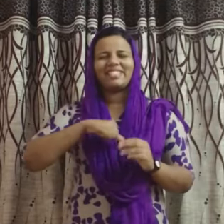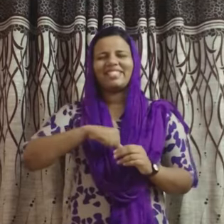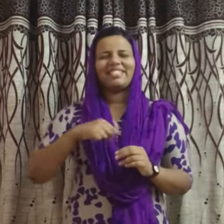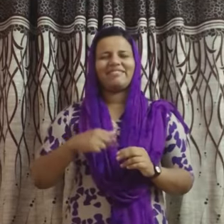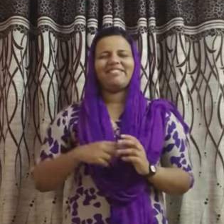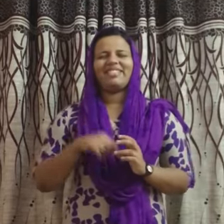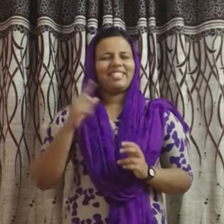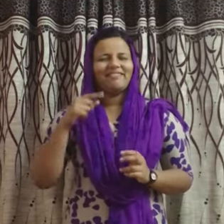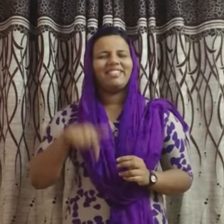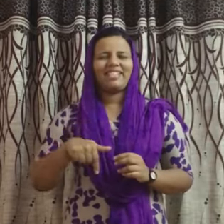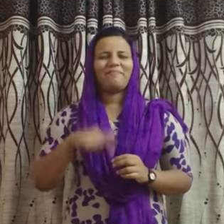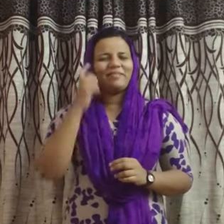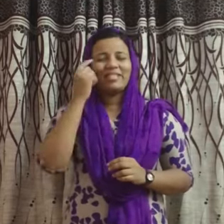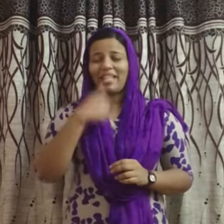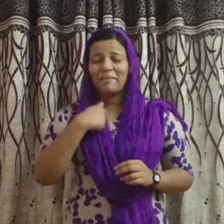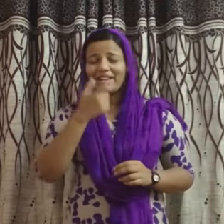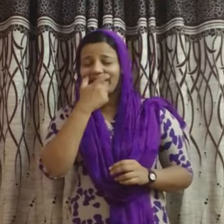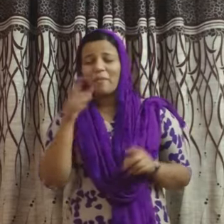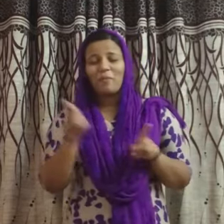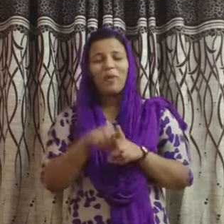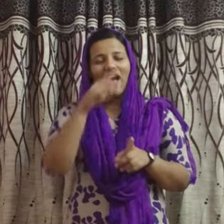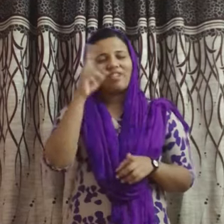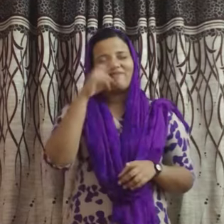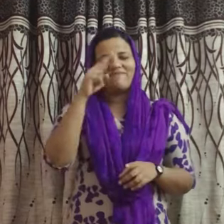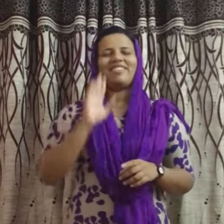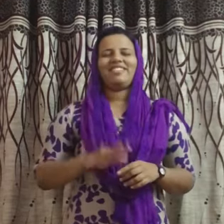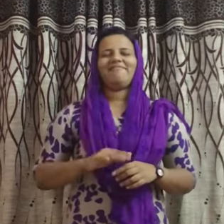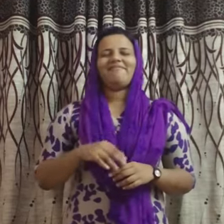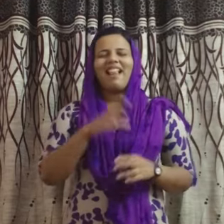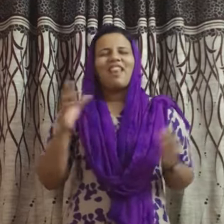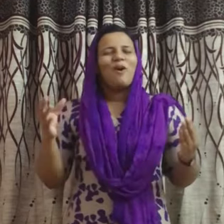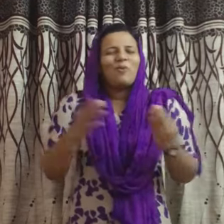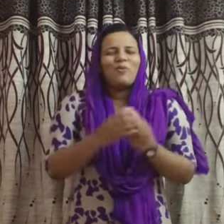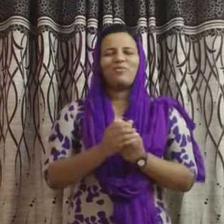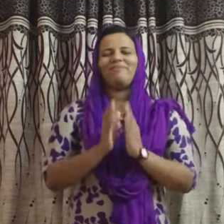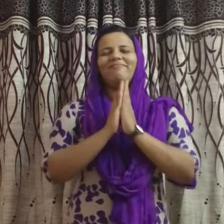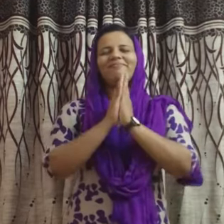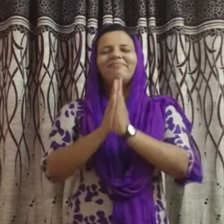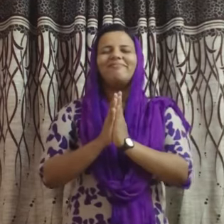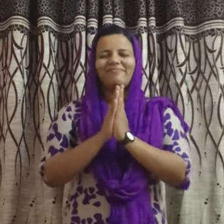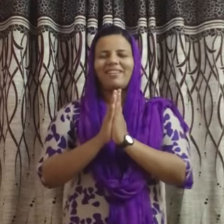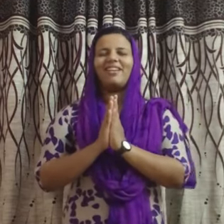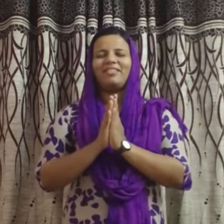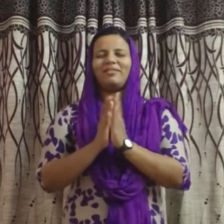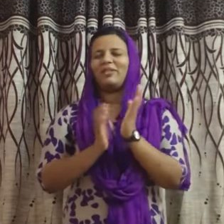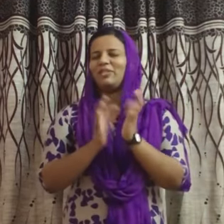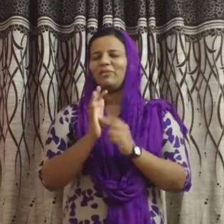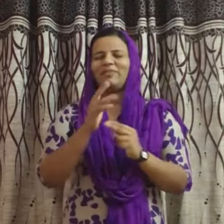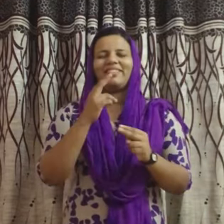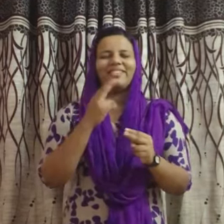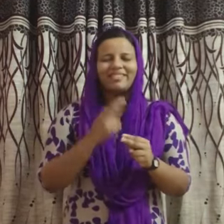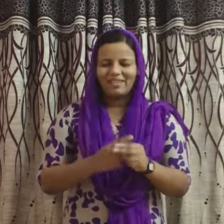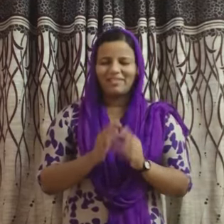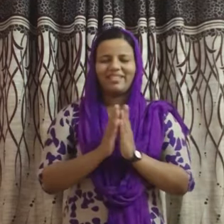വലിയ പ്രവൃത്തി കാണുവാൻ കർത്താവ് ഇടവരുത്തുന്ന കൃപകൾക്കായി സ്തോത്രം. കർത്താവ്, ഇന്ന് ഈ ശബ്ദം കേൾക്കുന്ന എല്ലാവരും ഒരിക്കലൂടെ യേശു ക്രിസ്തുവിൻ്റെ നാമത്തിൽ